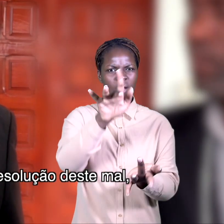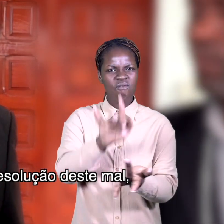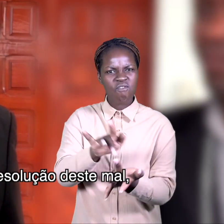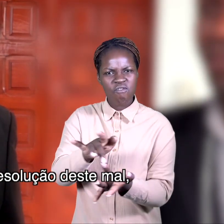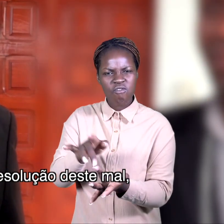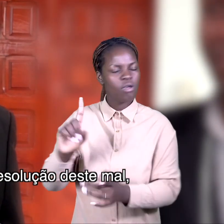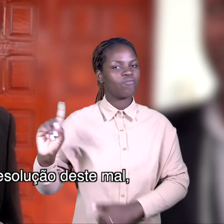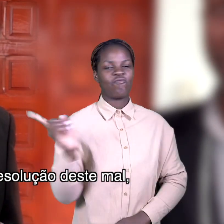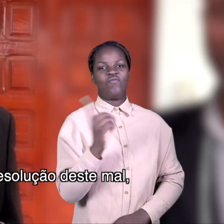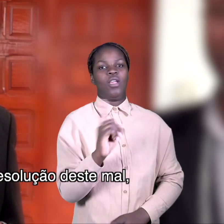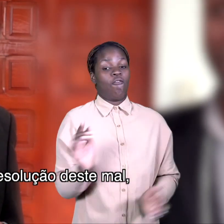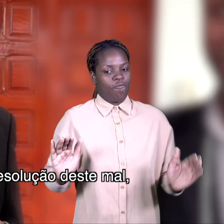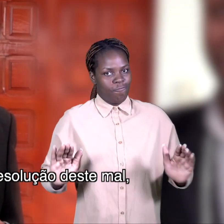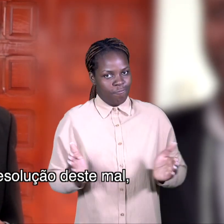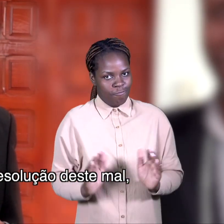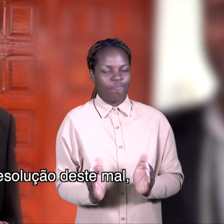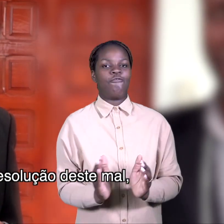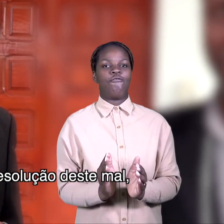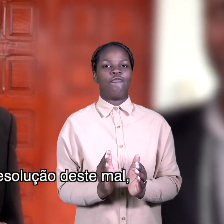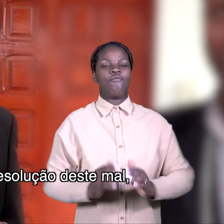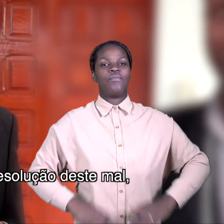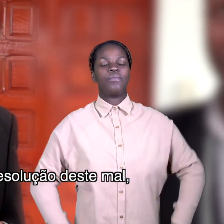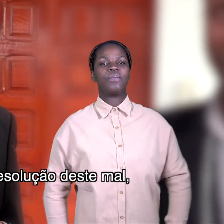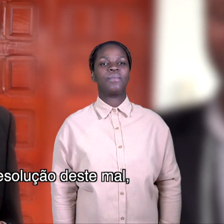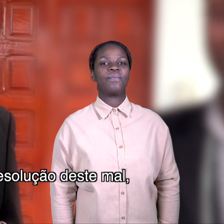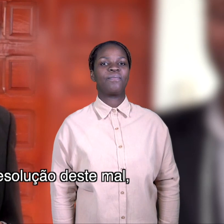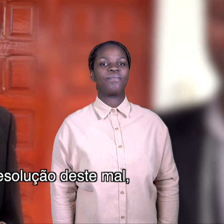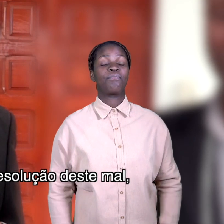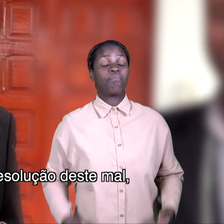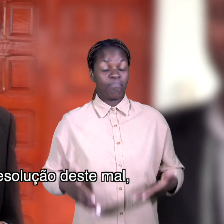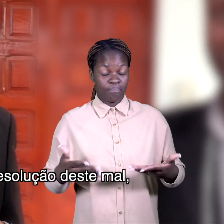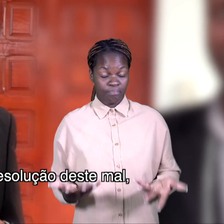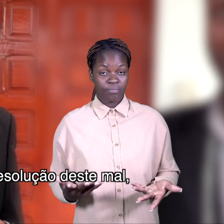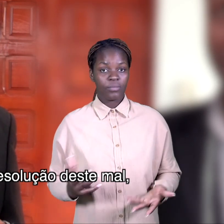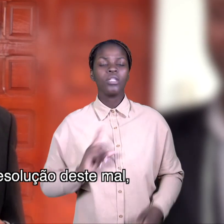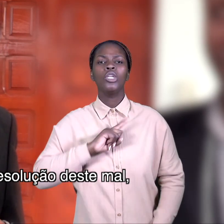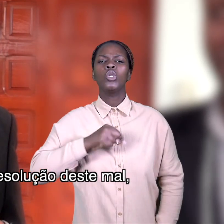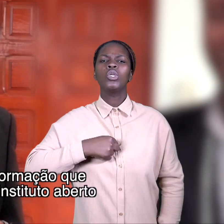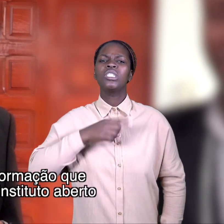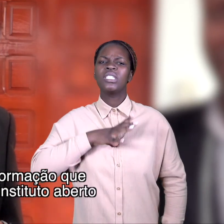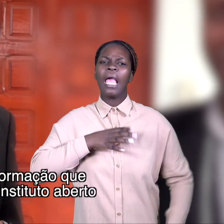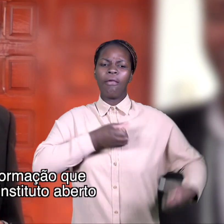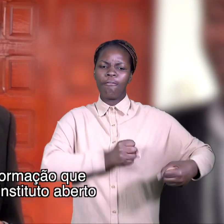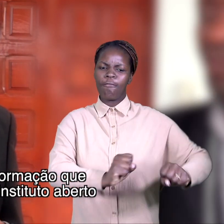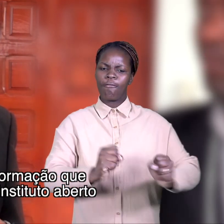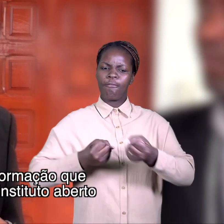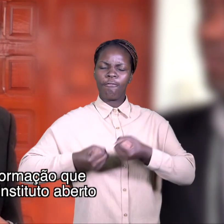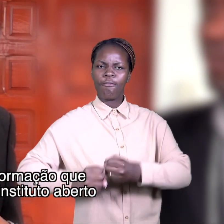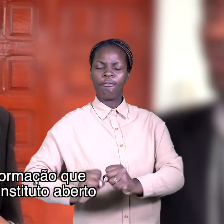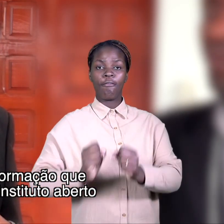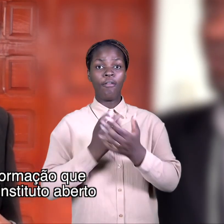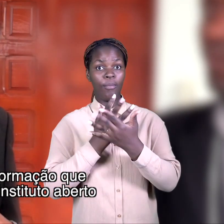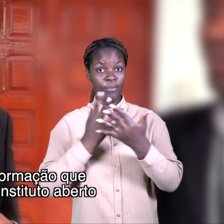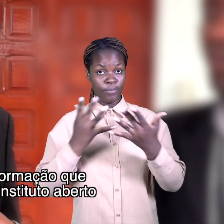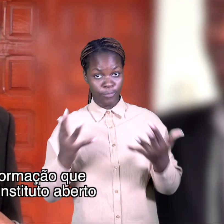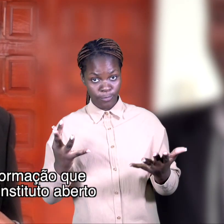temos várias correntes, não é? Temos várias correntes para a resolução deste mal. A primeira questão é